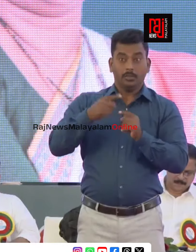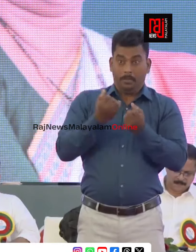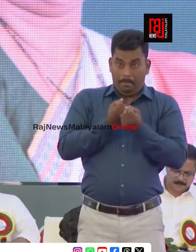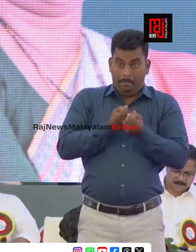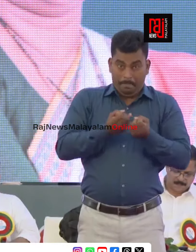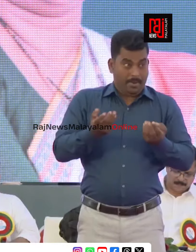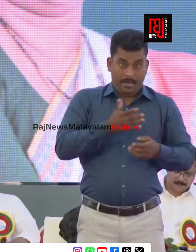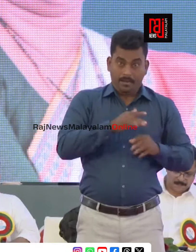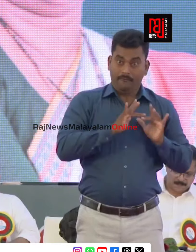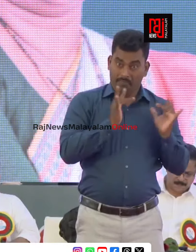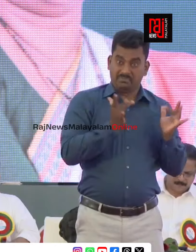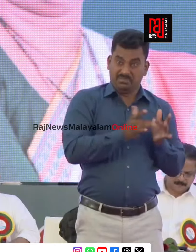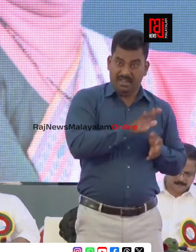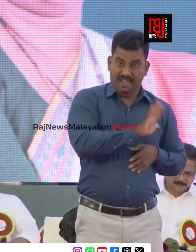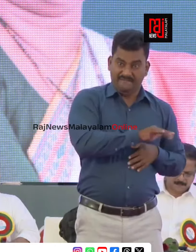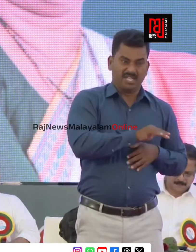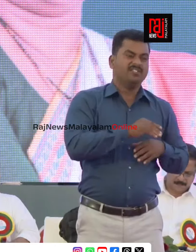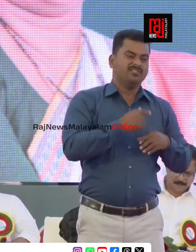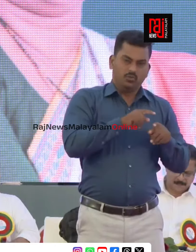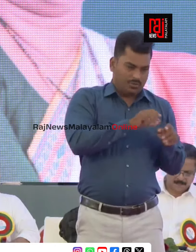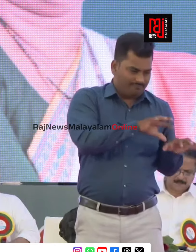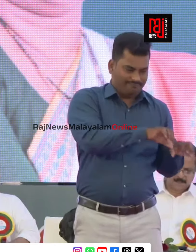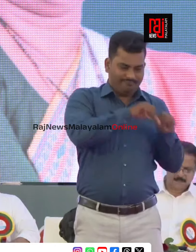നടപടികളാണ് സ്വീകരിച്ചു വരുന്നത്.